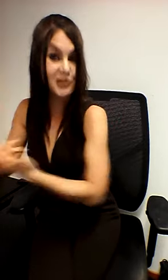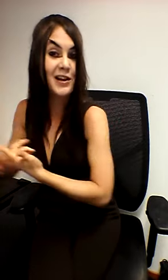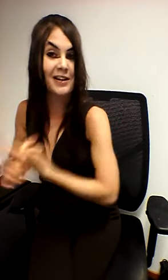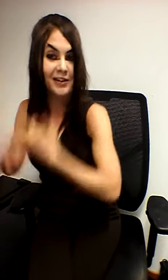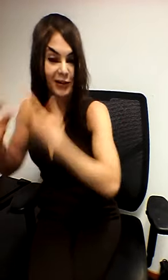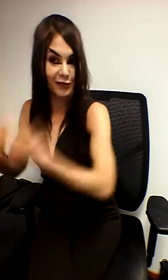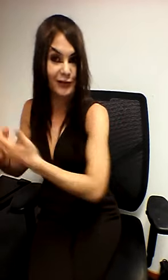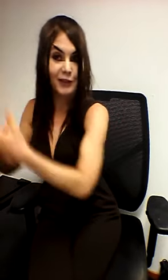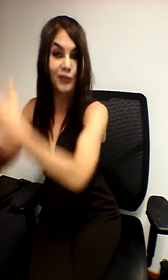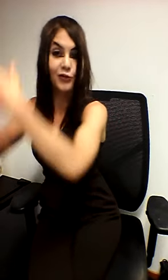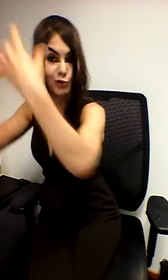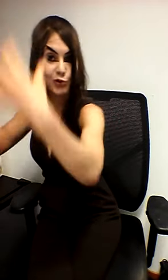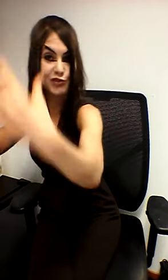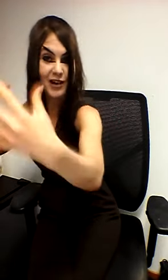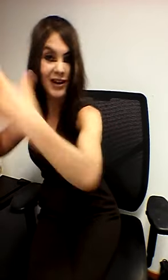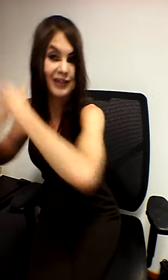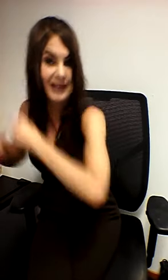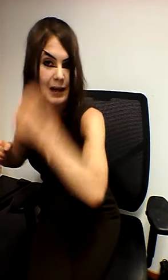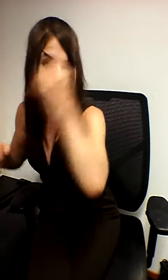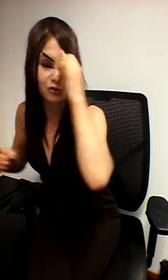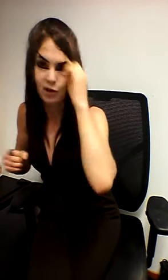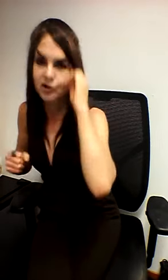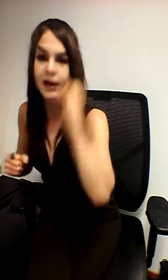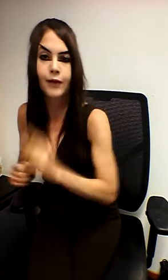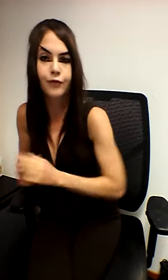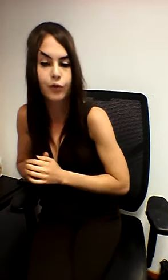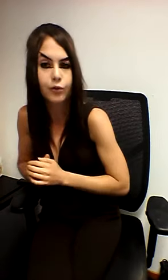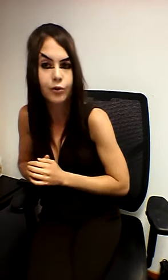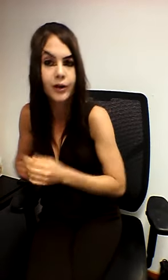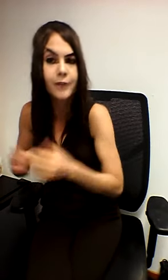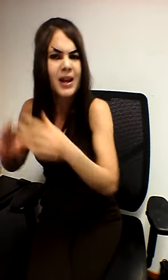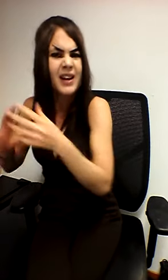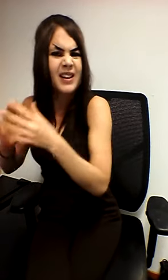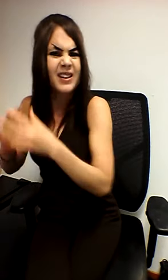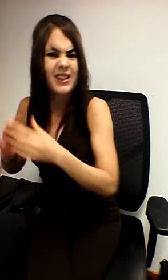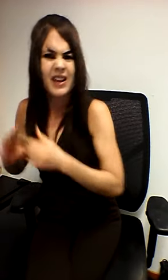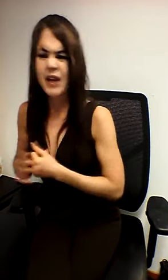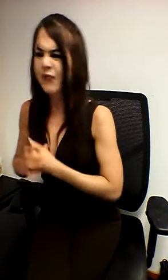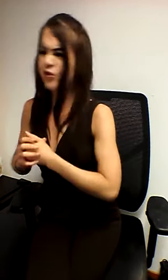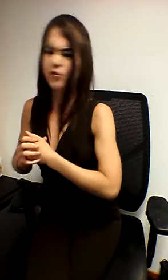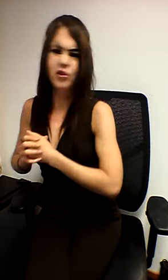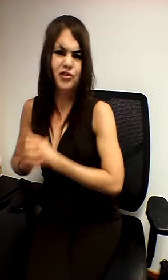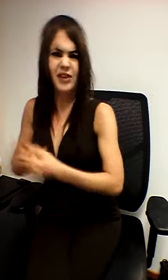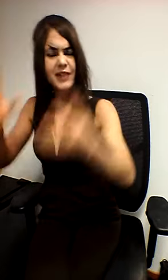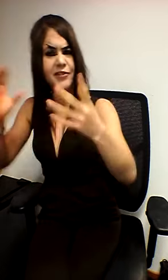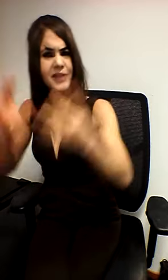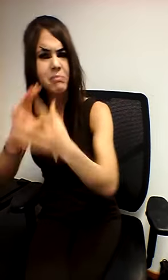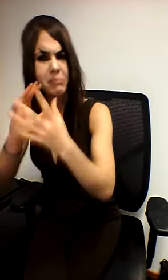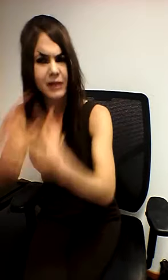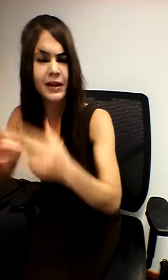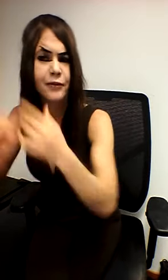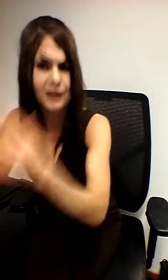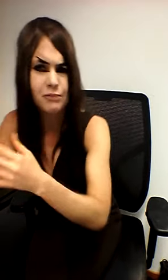sneller gewicht totaal lichaamsmassa heeft verloren, heeft ze nog steeds niet meer